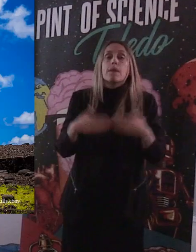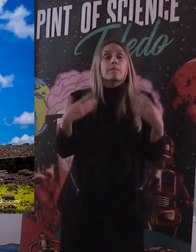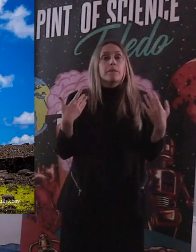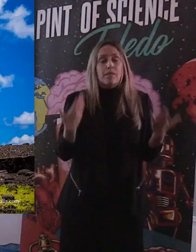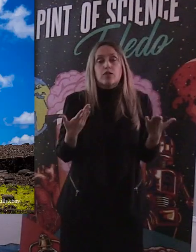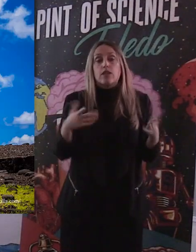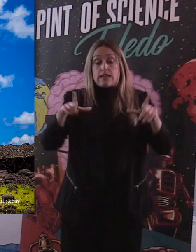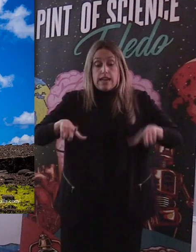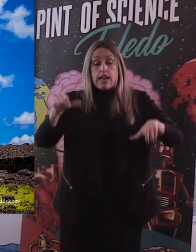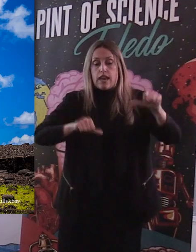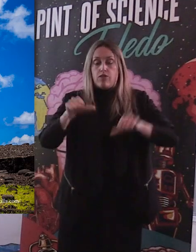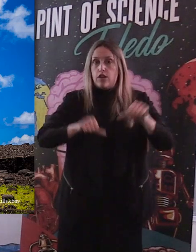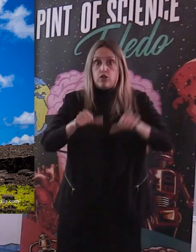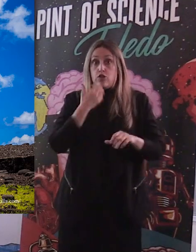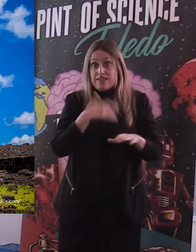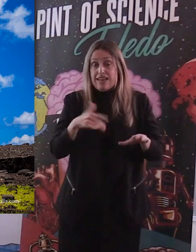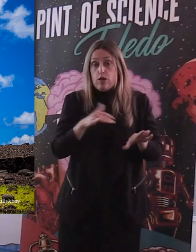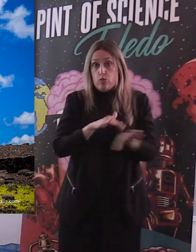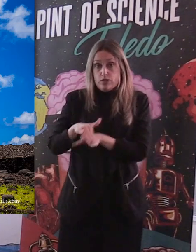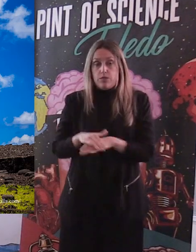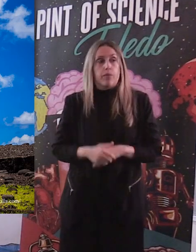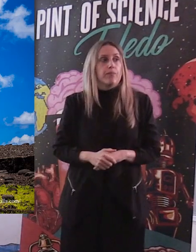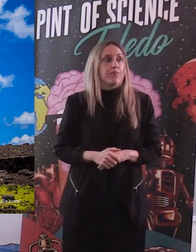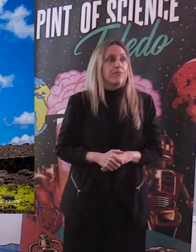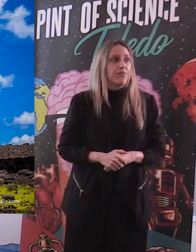los laboratorios? Vale, al último.